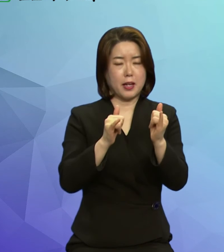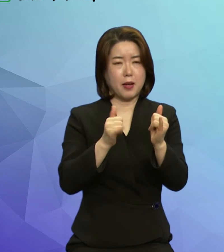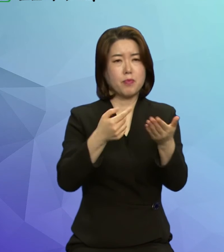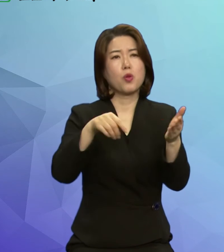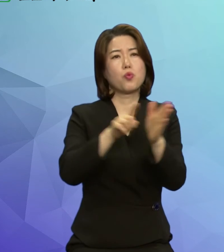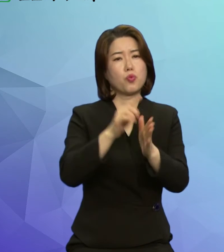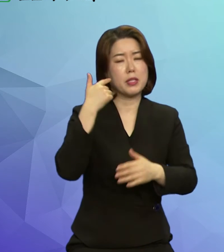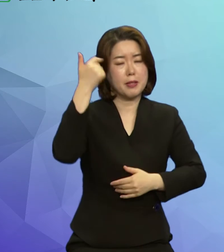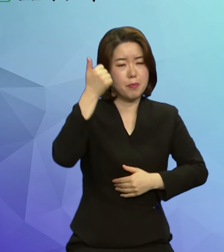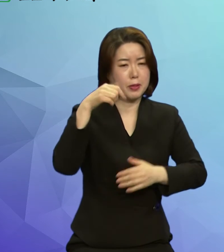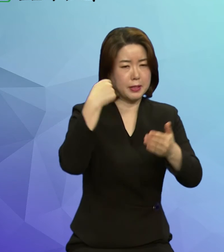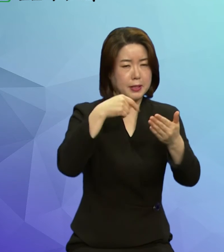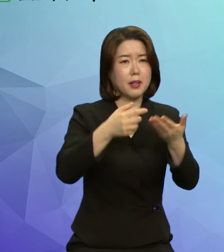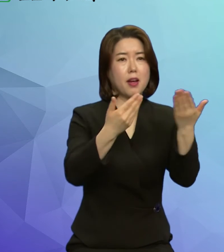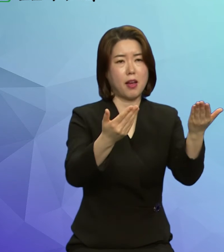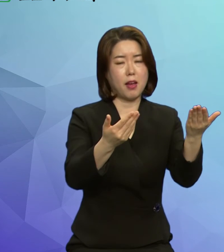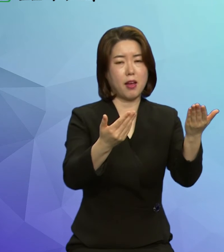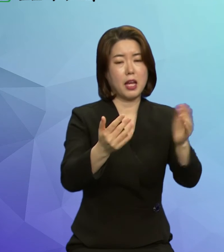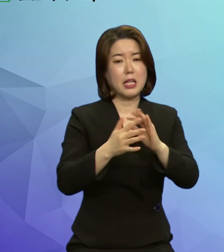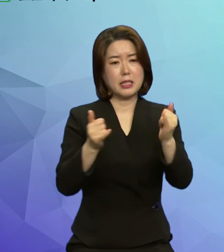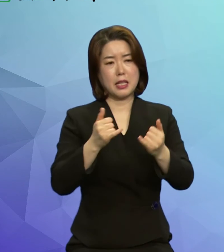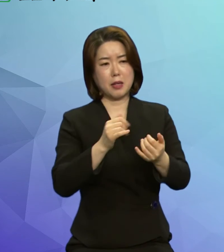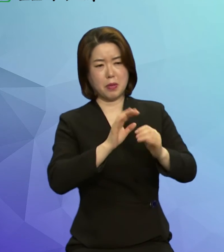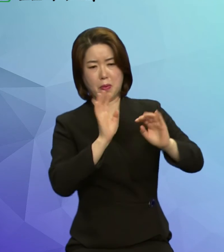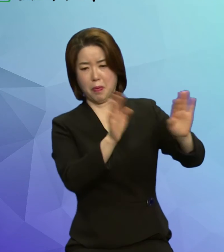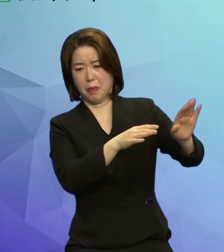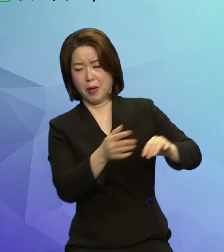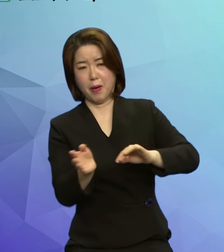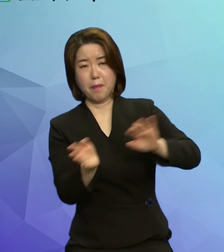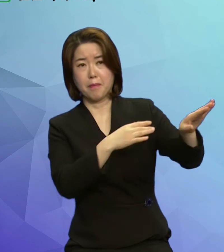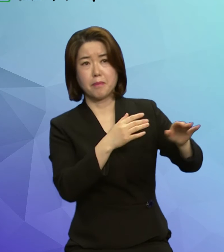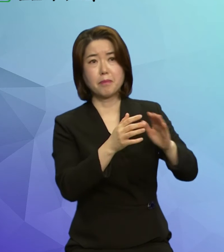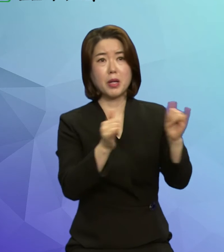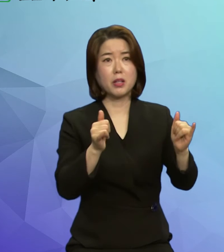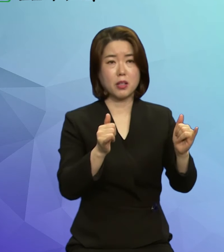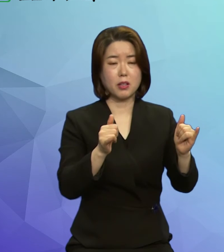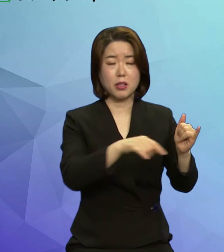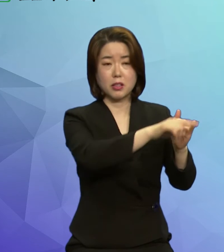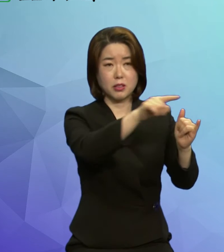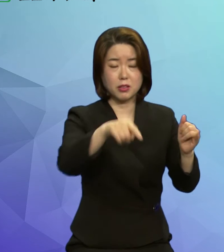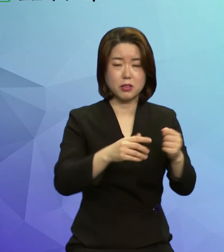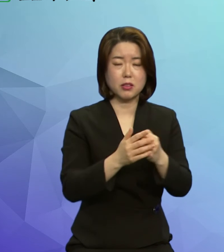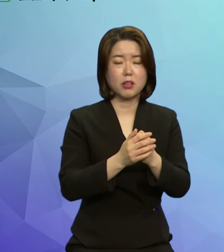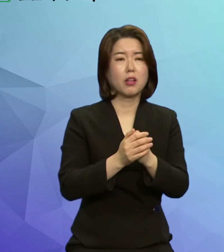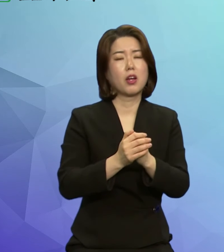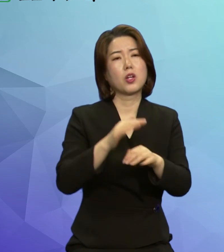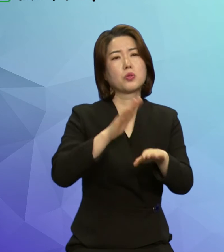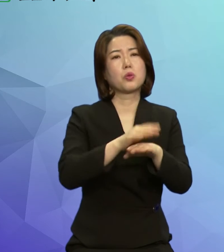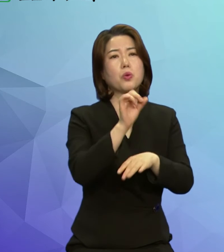사람들이 다 외면하고 버린 그 나환자들이 손영원 목사님의 교인들이었어요.